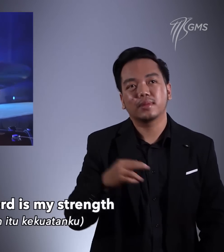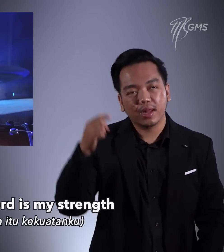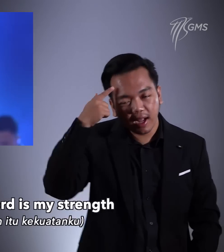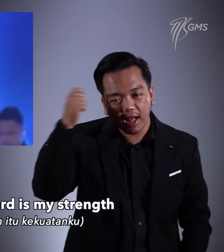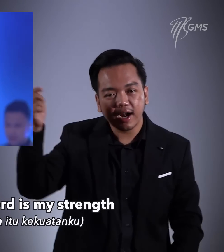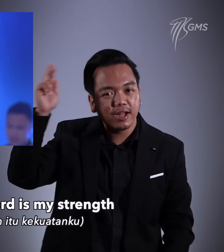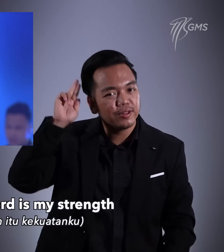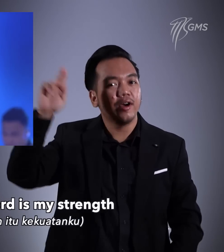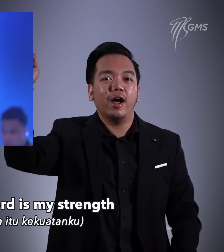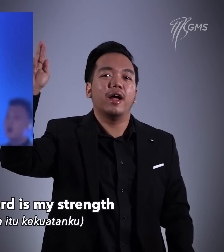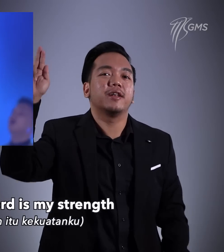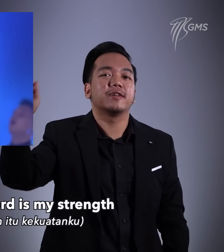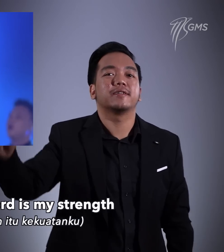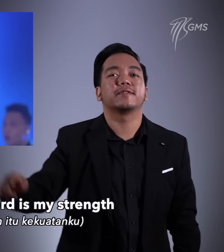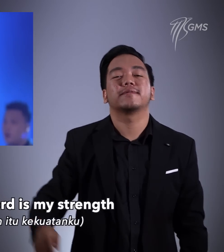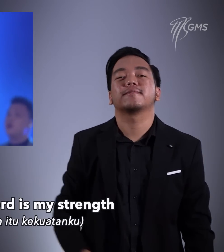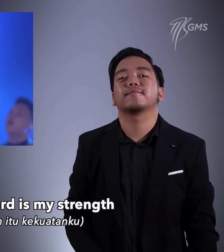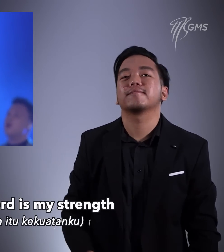strength. Because the